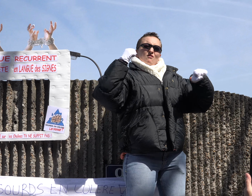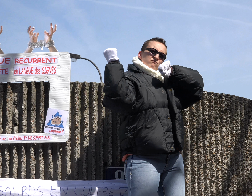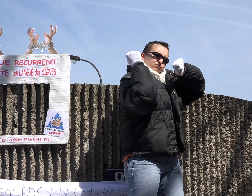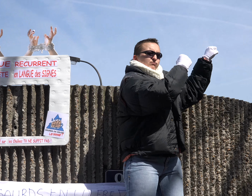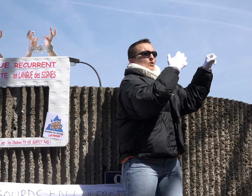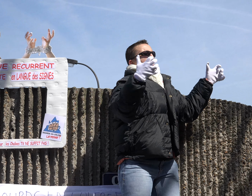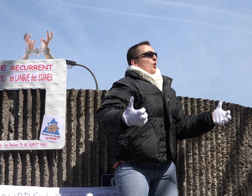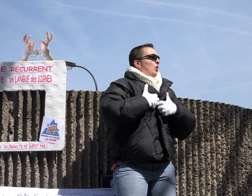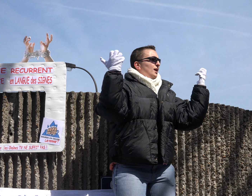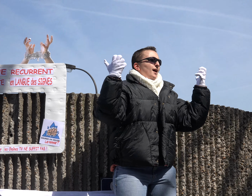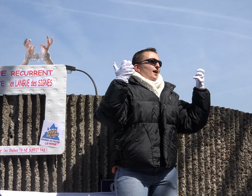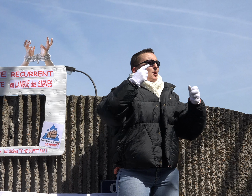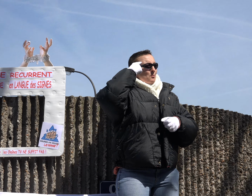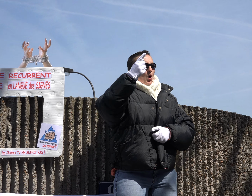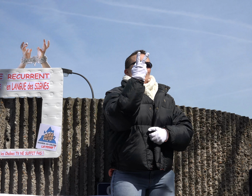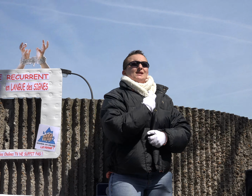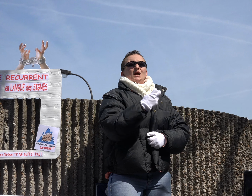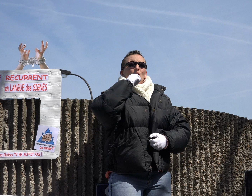directement à la télévision. Il n'y a pas de raison qu'en France, on